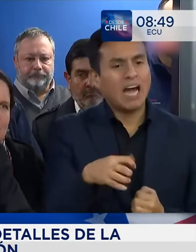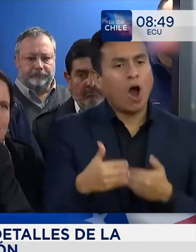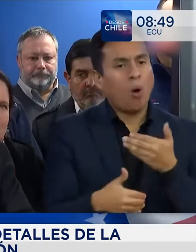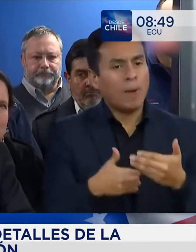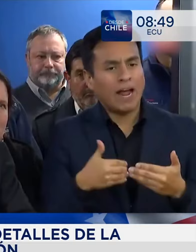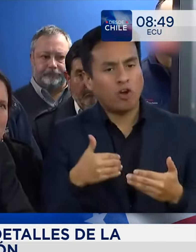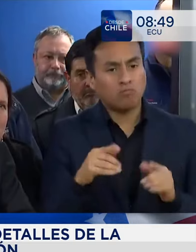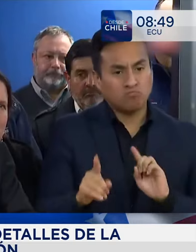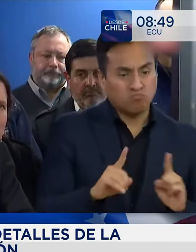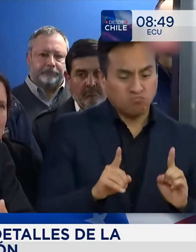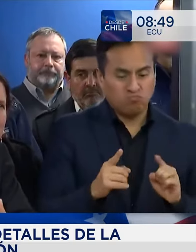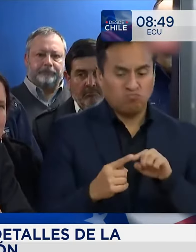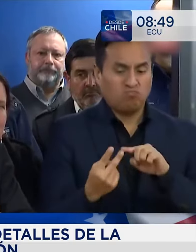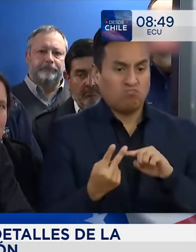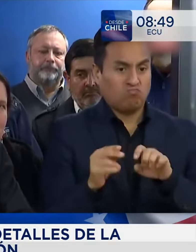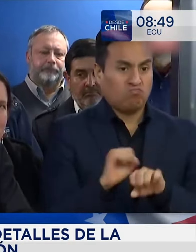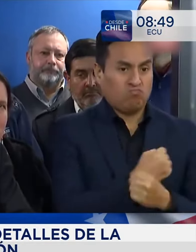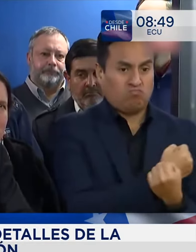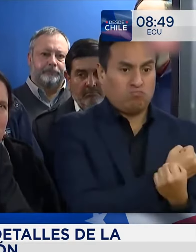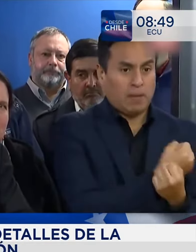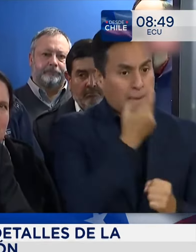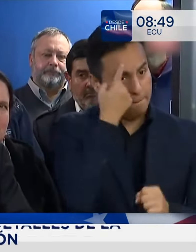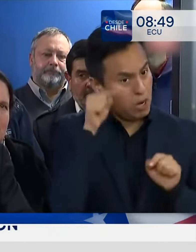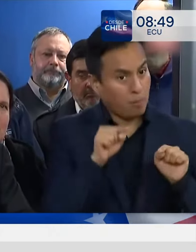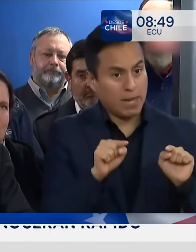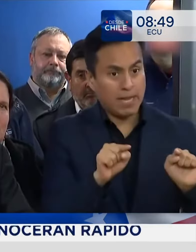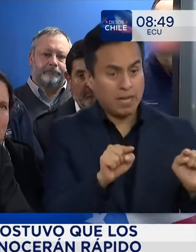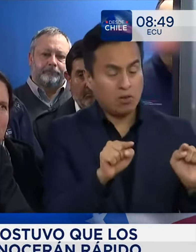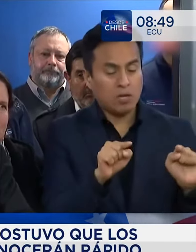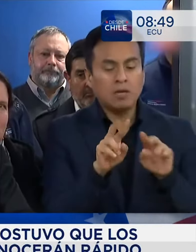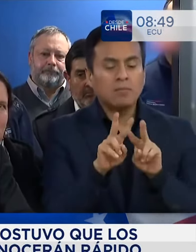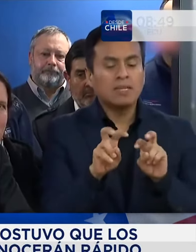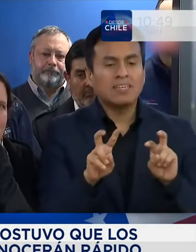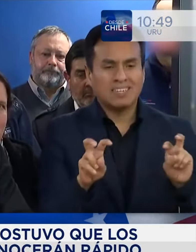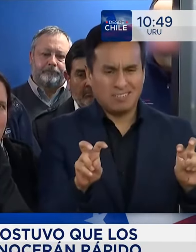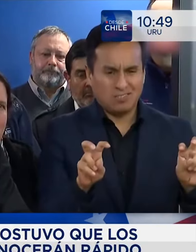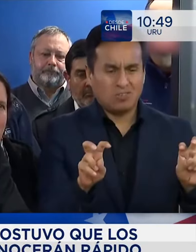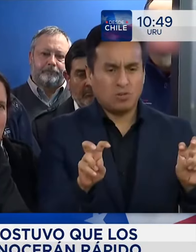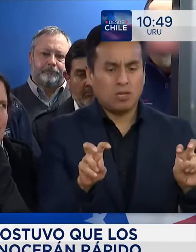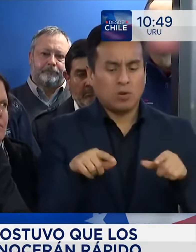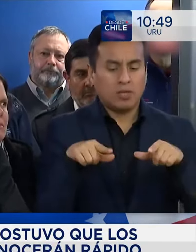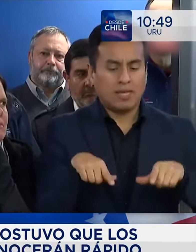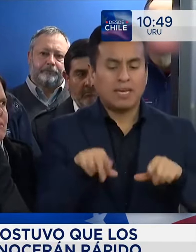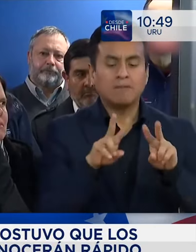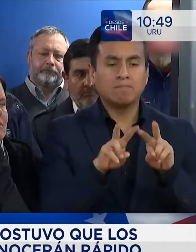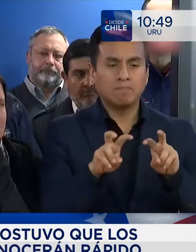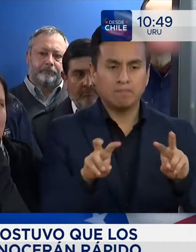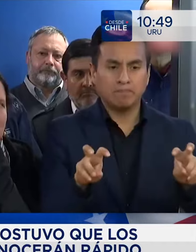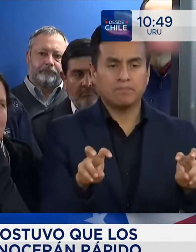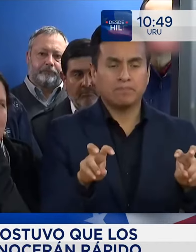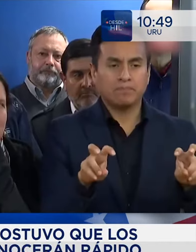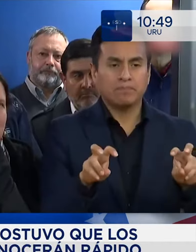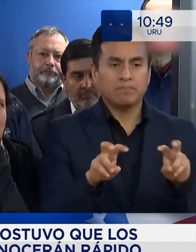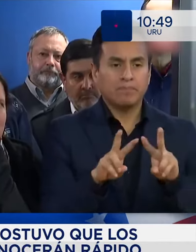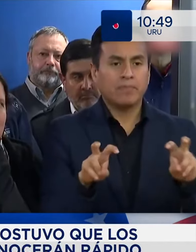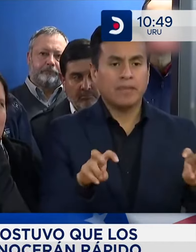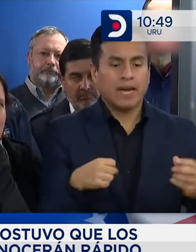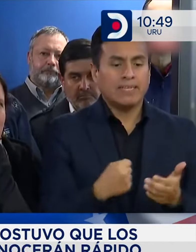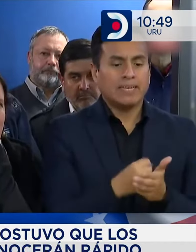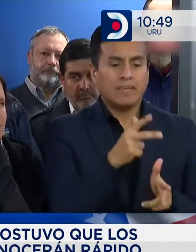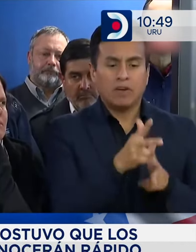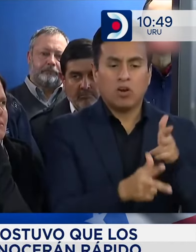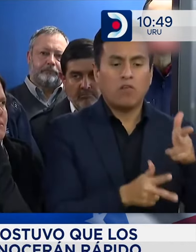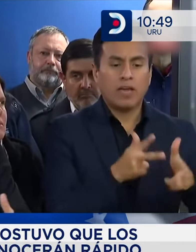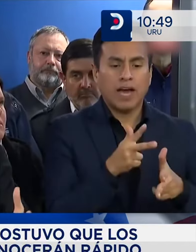operador Eh pero en paralelo hay una investigación que hace la unidad de investigación de accidentes